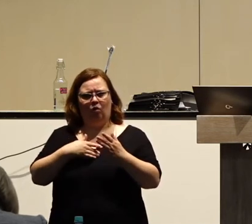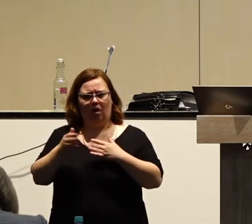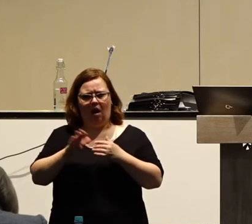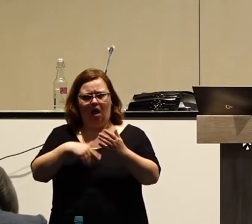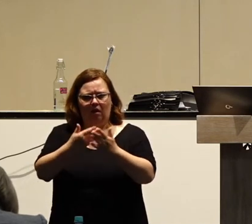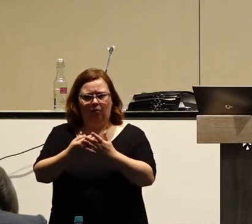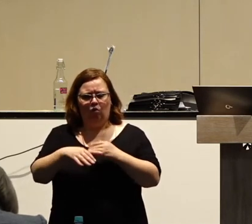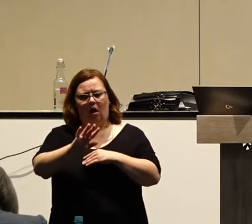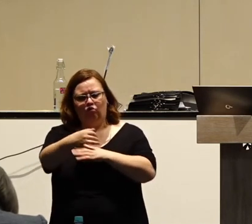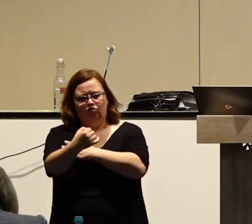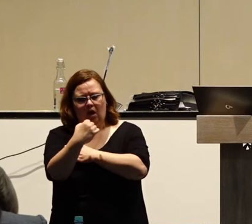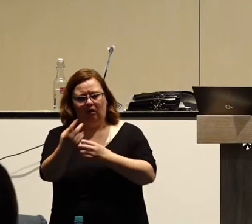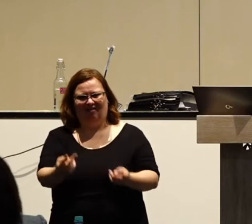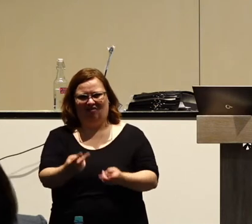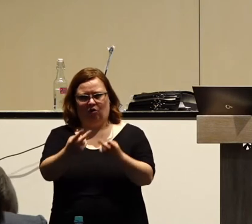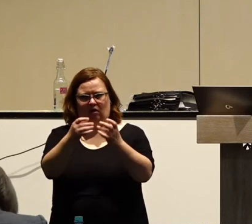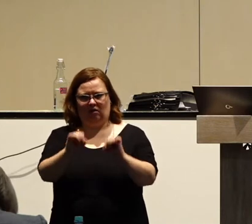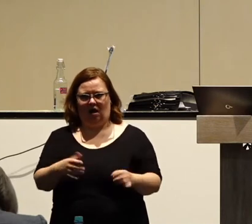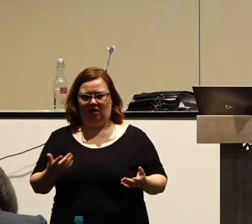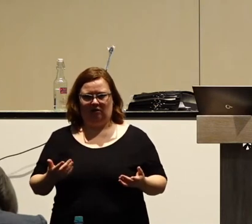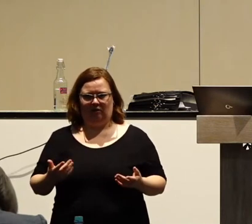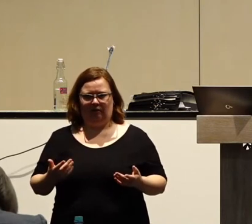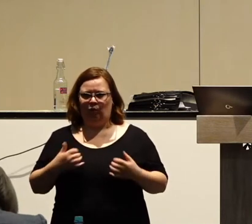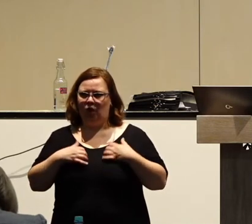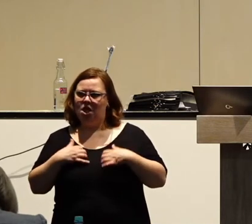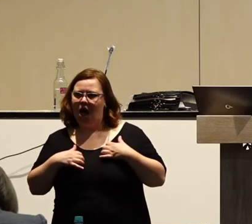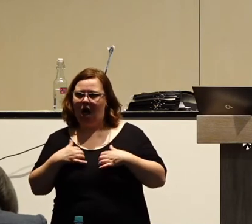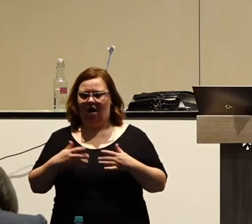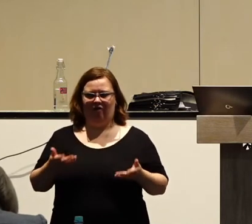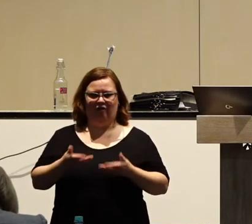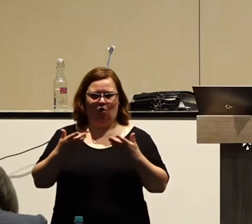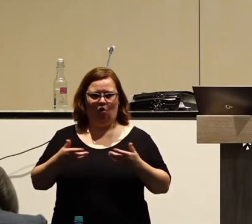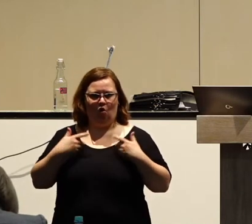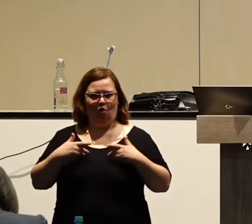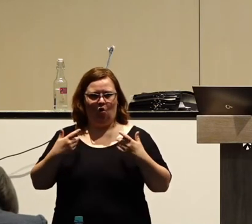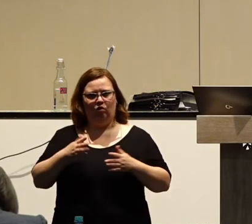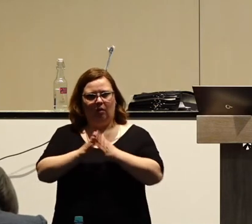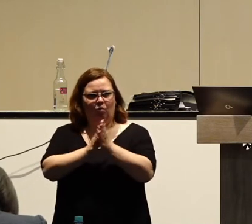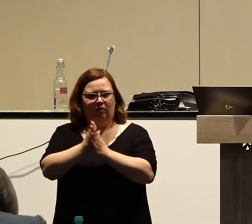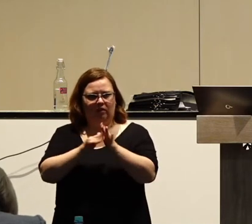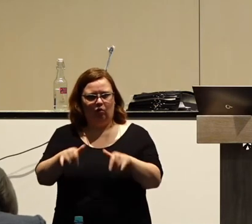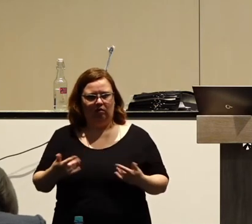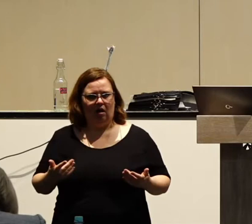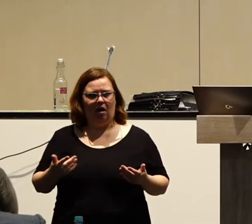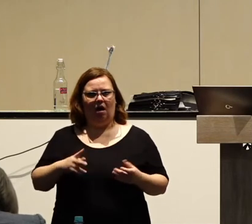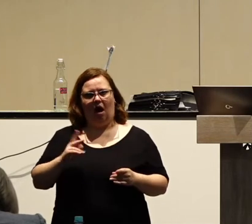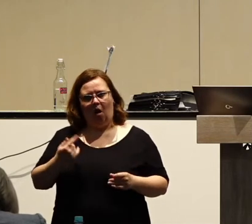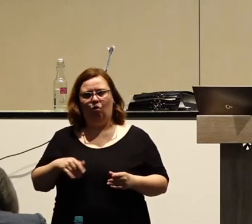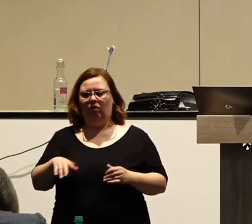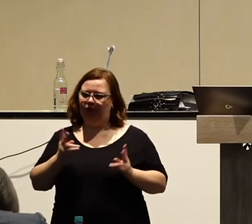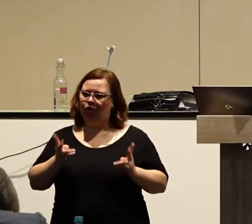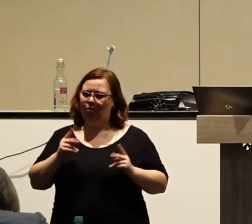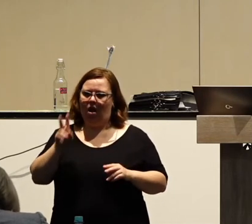die die Stärken auch dieser Kinder wecken, die Freude bringen und die sie motivieren, wieder auch zu einem